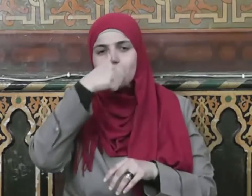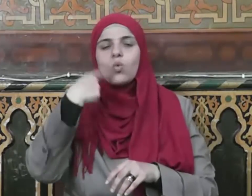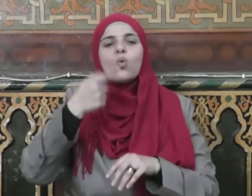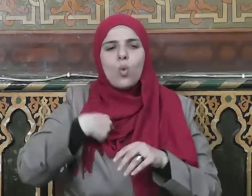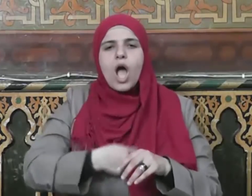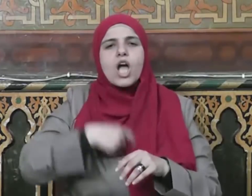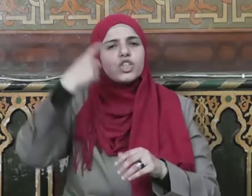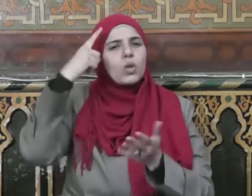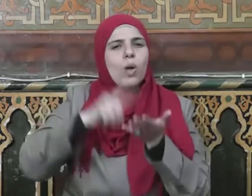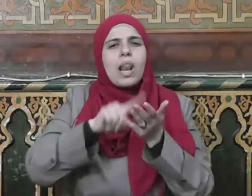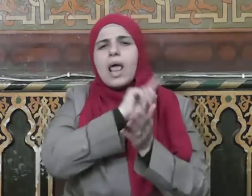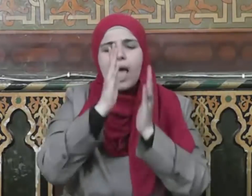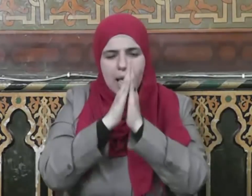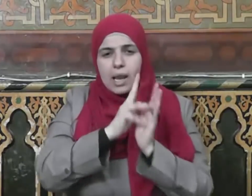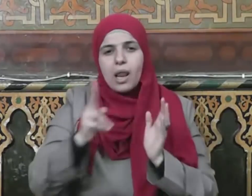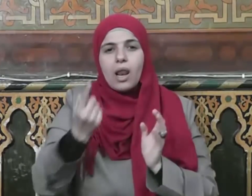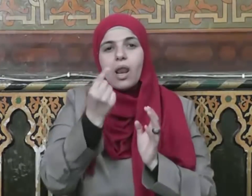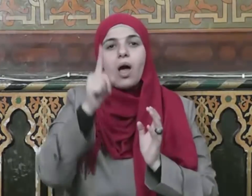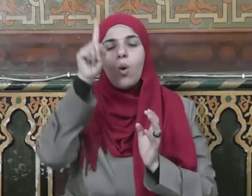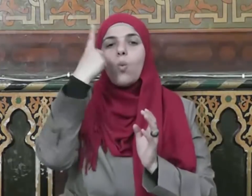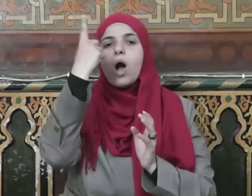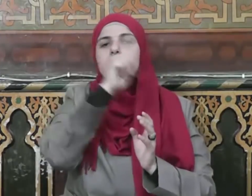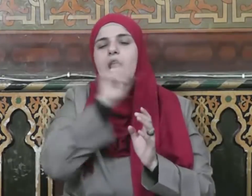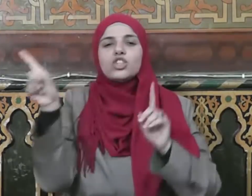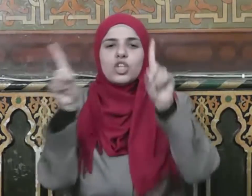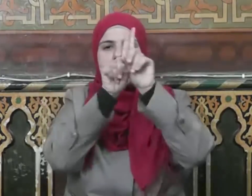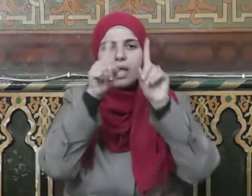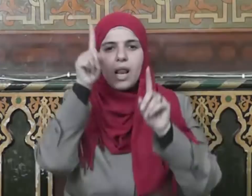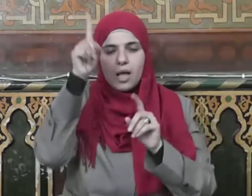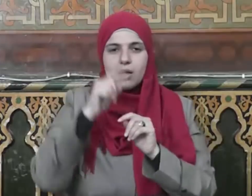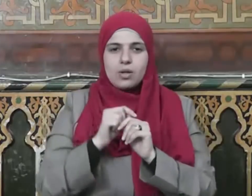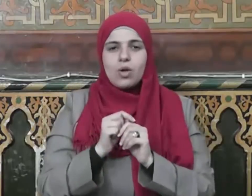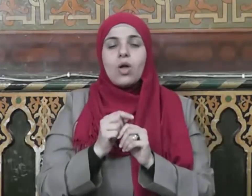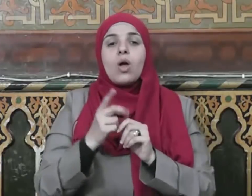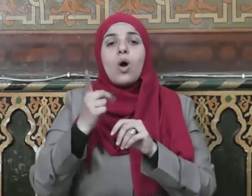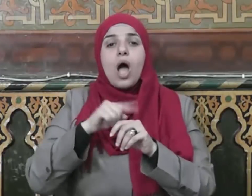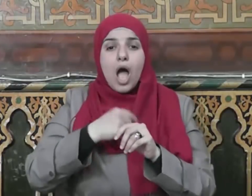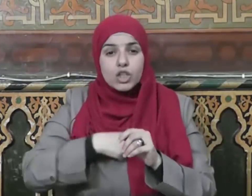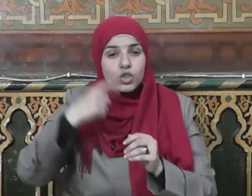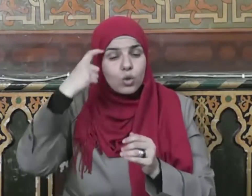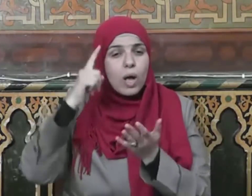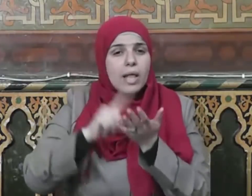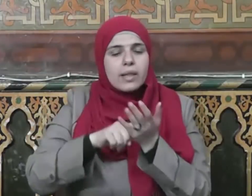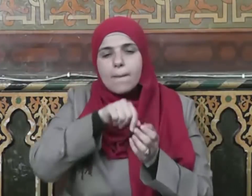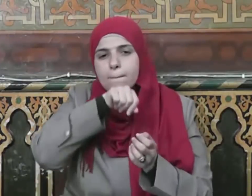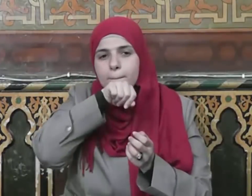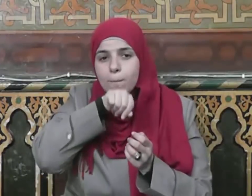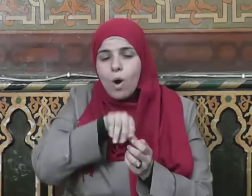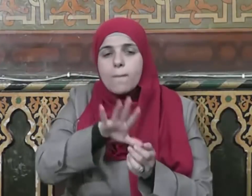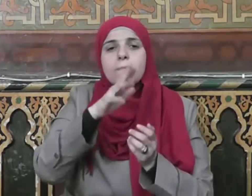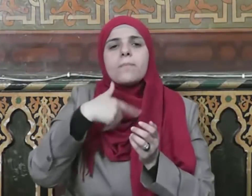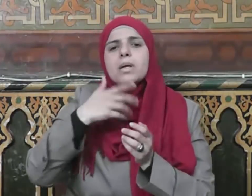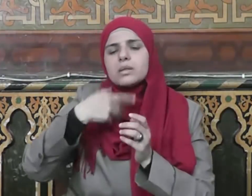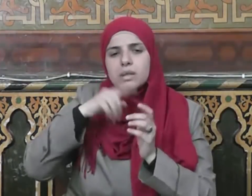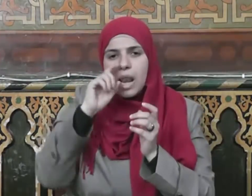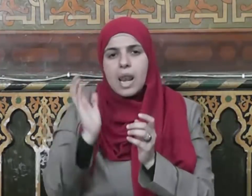لا إله إلا الله وحده لا شريك له، وأشهد أن سيدنا ونبينا محمدا